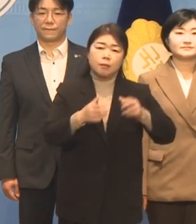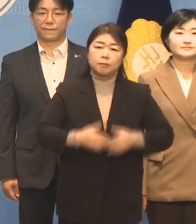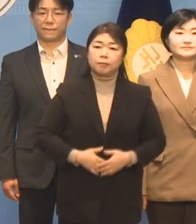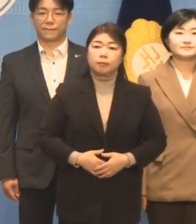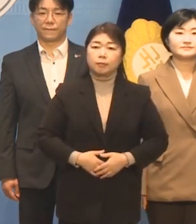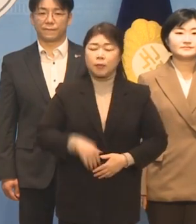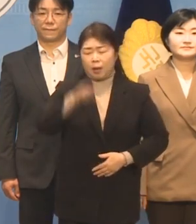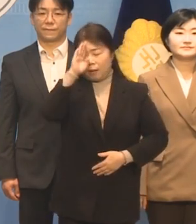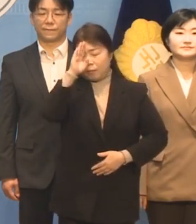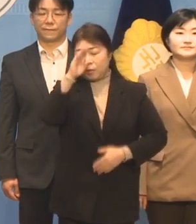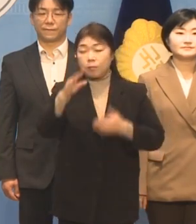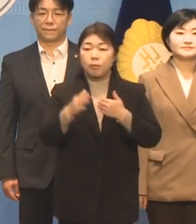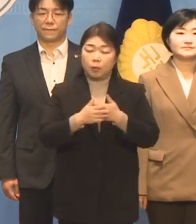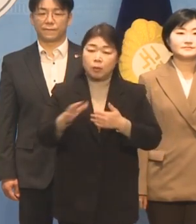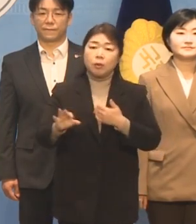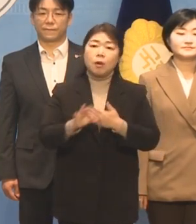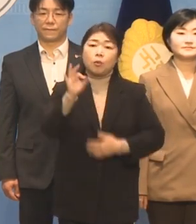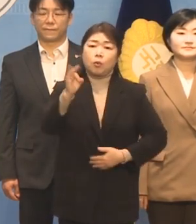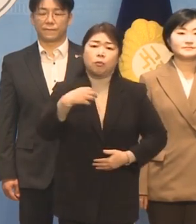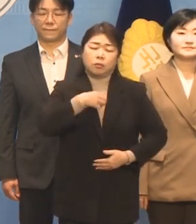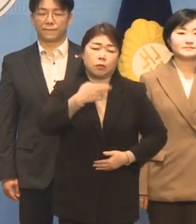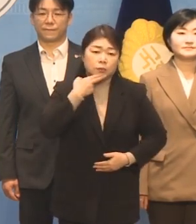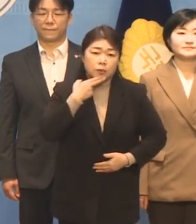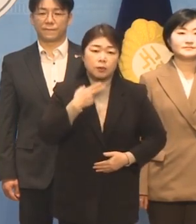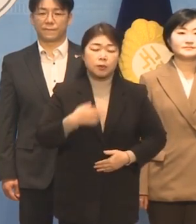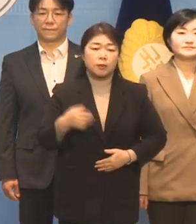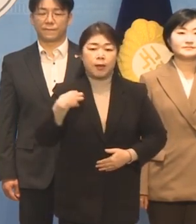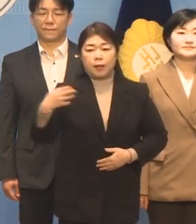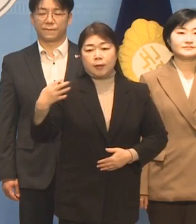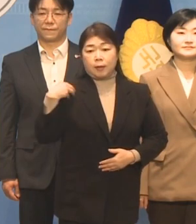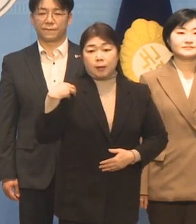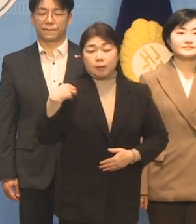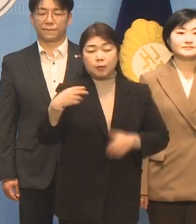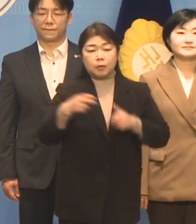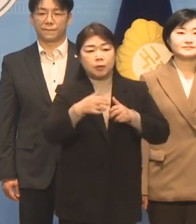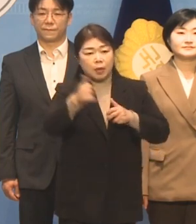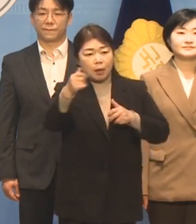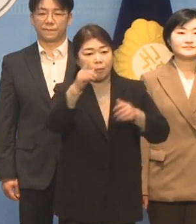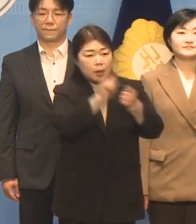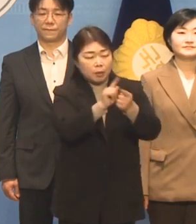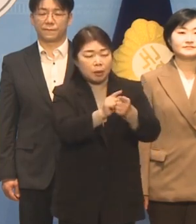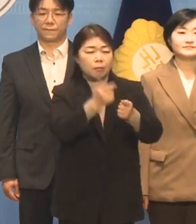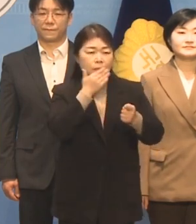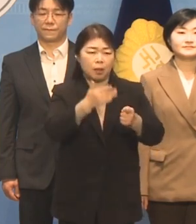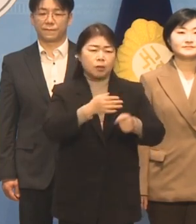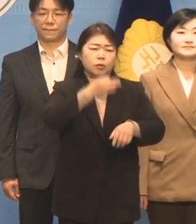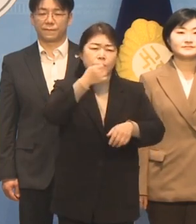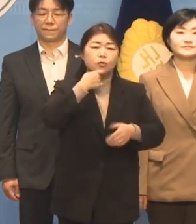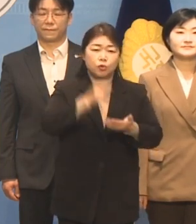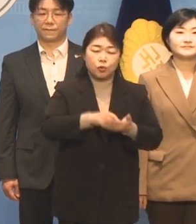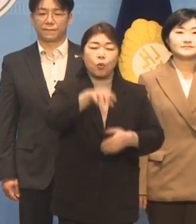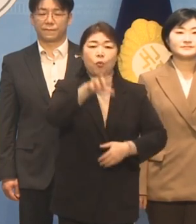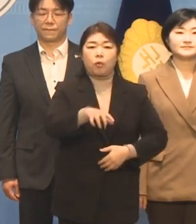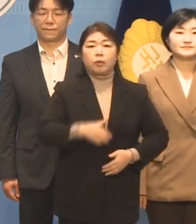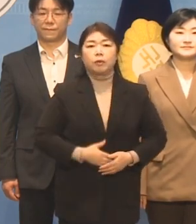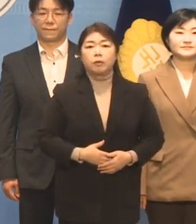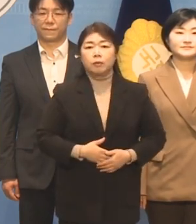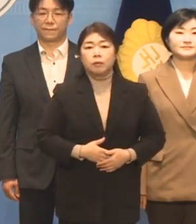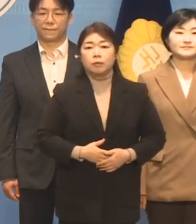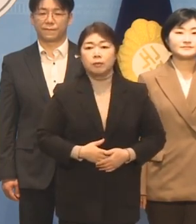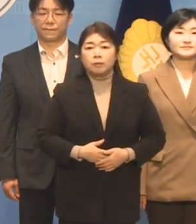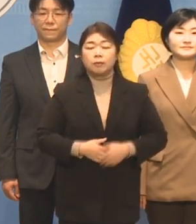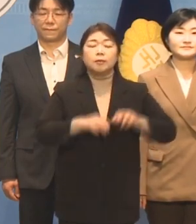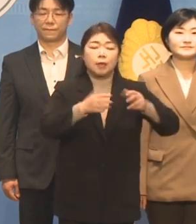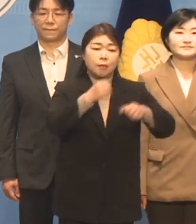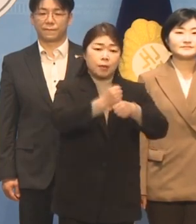없이 주치의를 찾는 나라를 만들겠습니다. 누구나 공평한 출발선에서 시작하고 잠깐